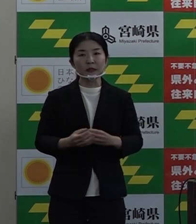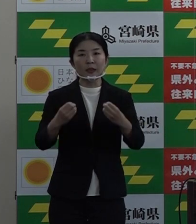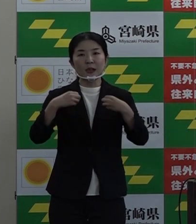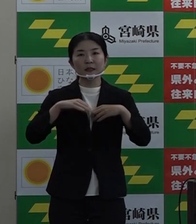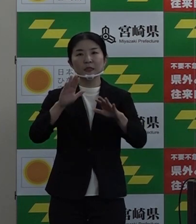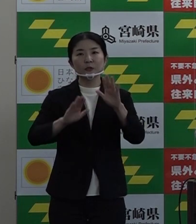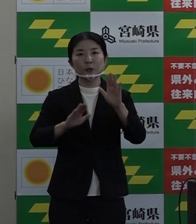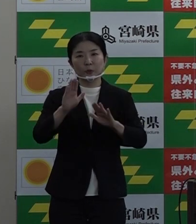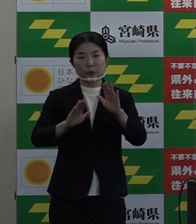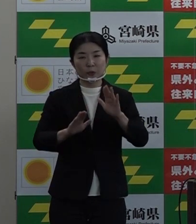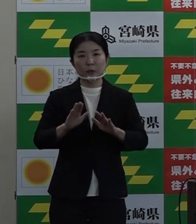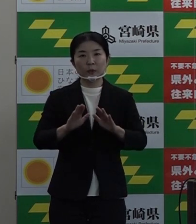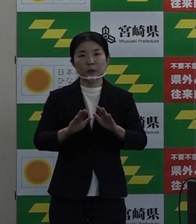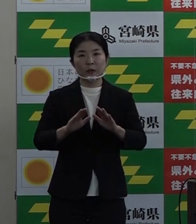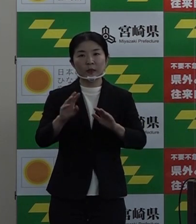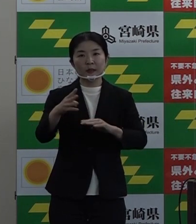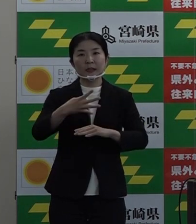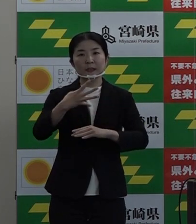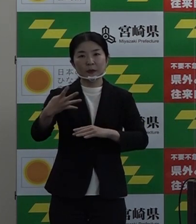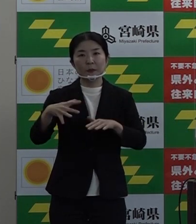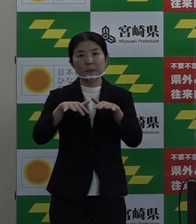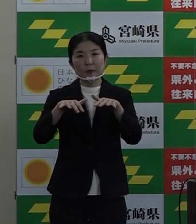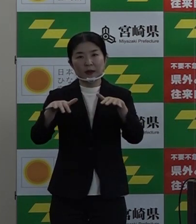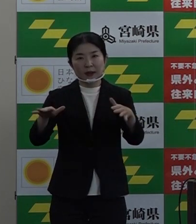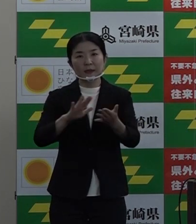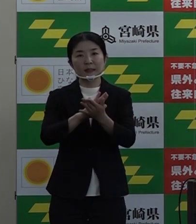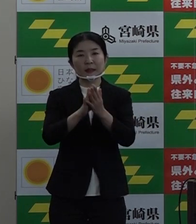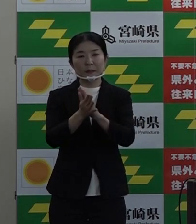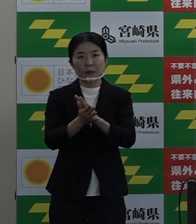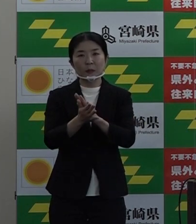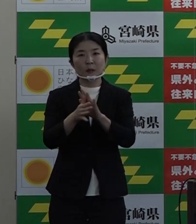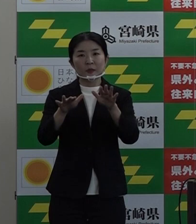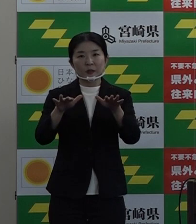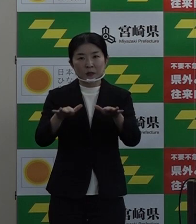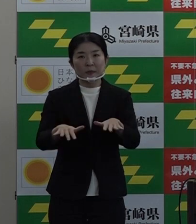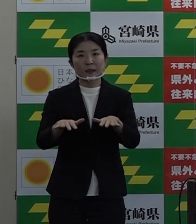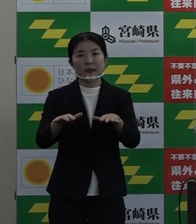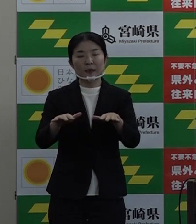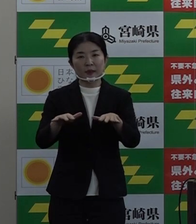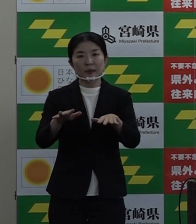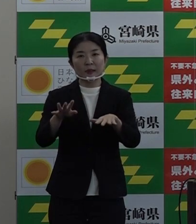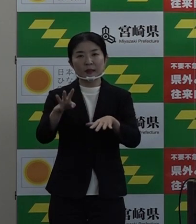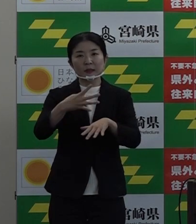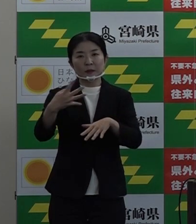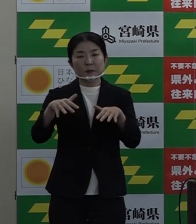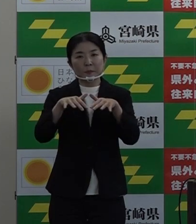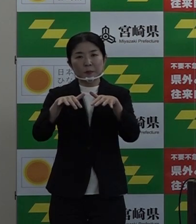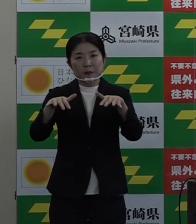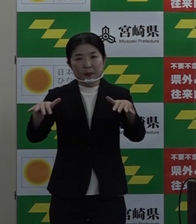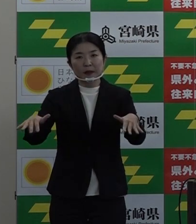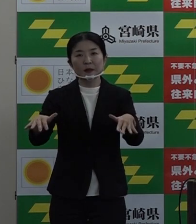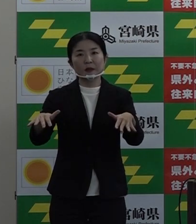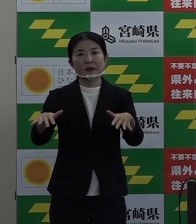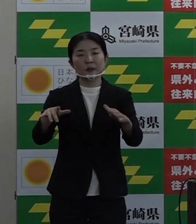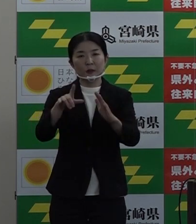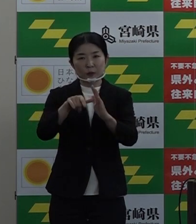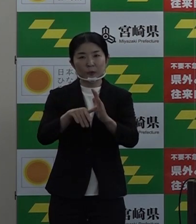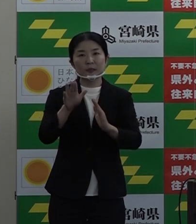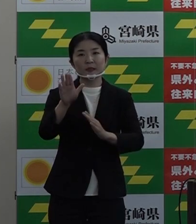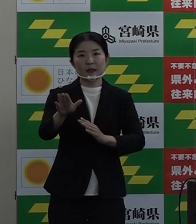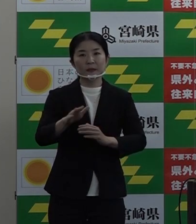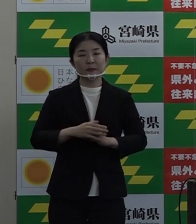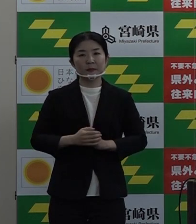況であります。第4波、本県におきましてもまさに第4波の真っ只中にある、そのような認識でござい